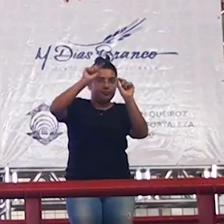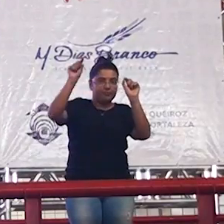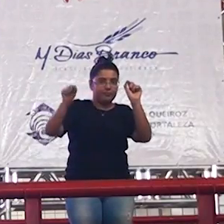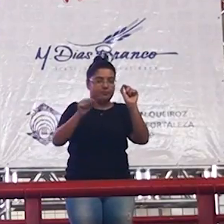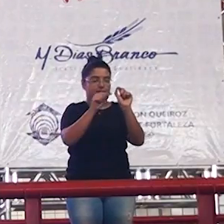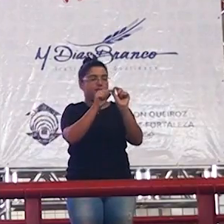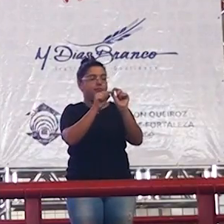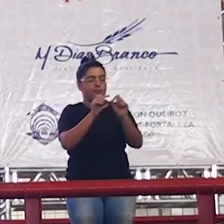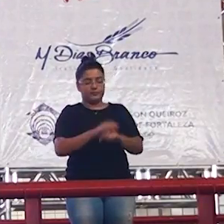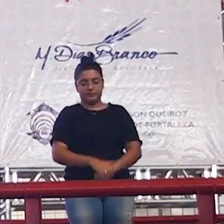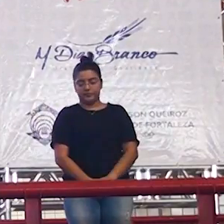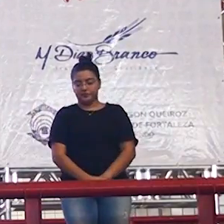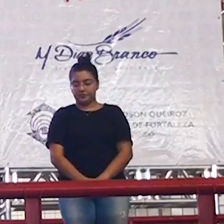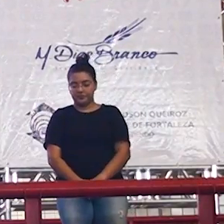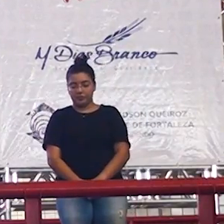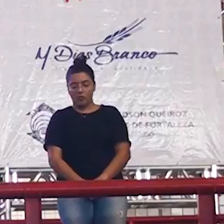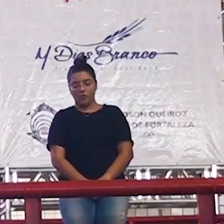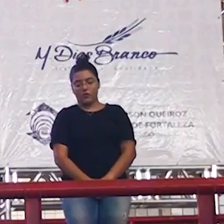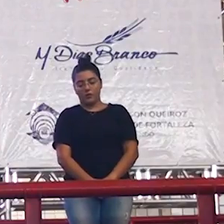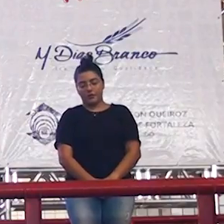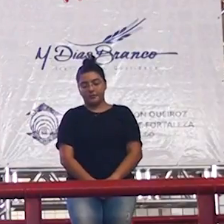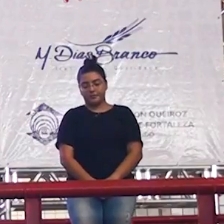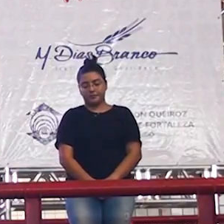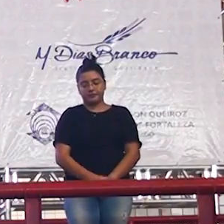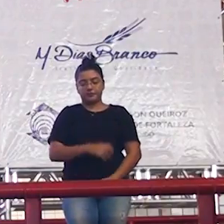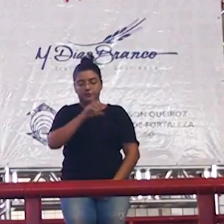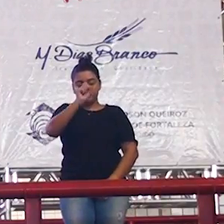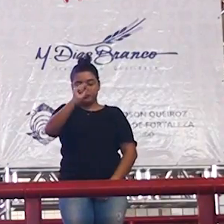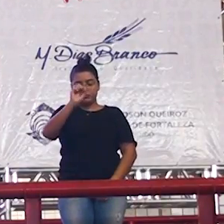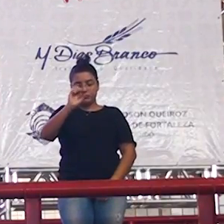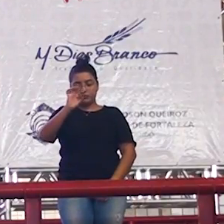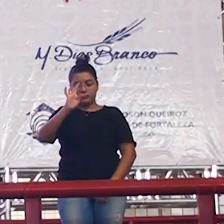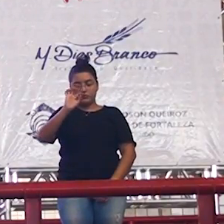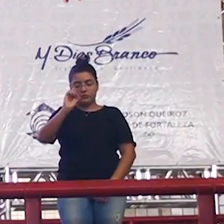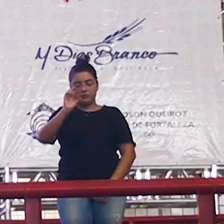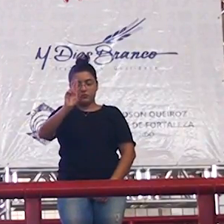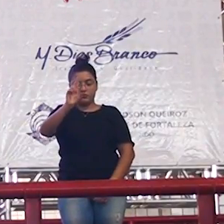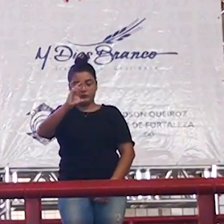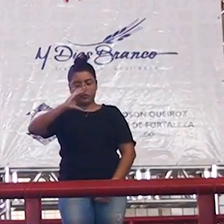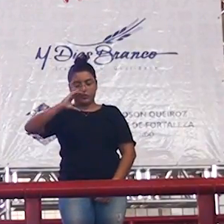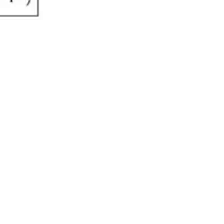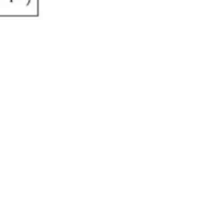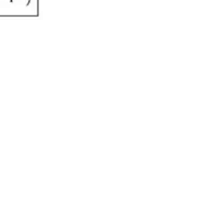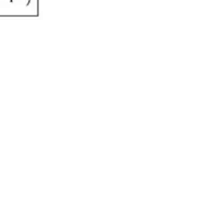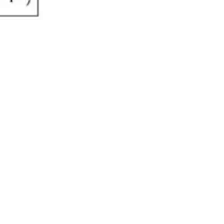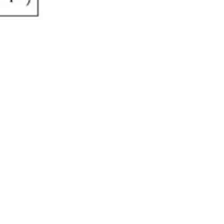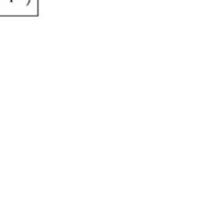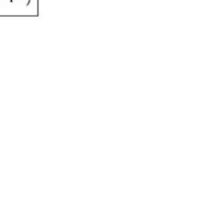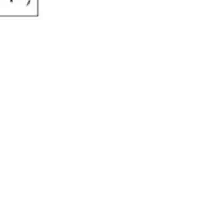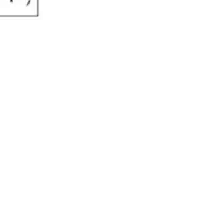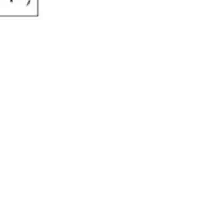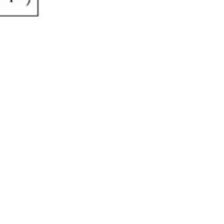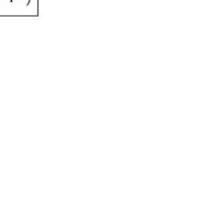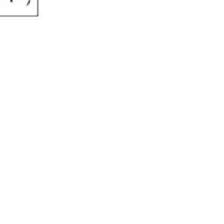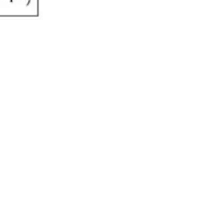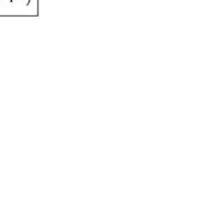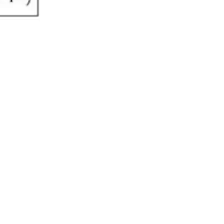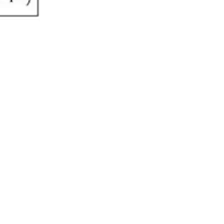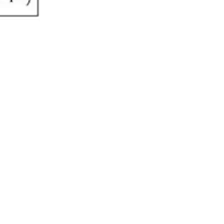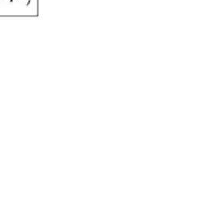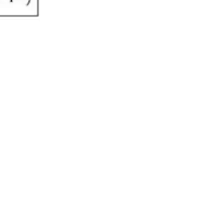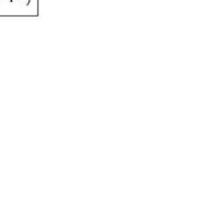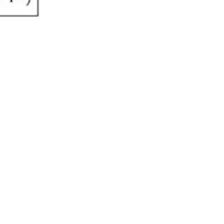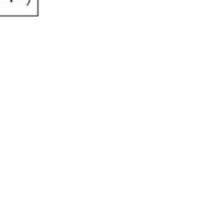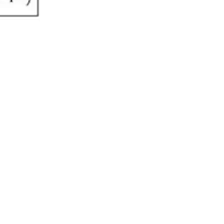Outra área importante, área do setor circular. Primeiro vamos entender o que é um setor